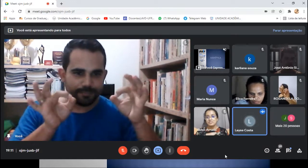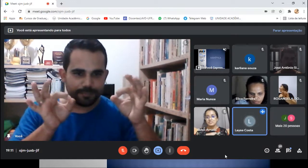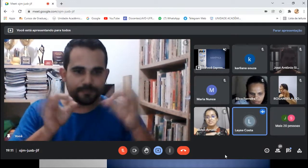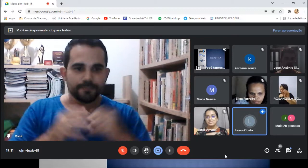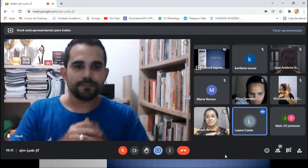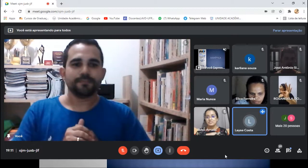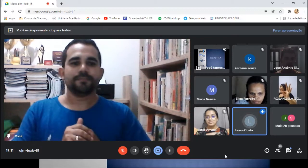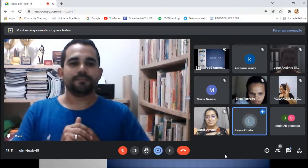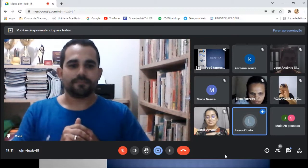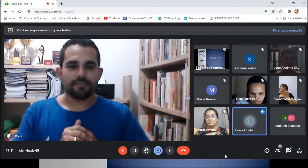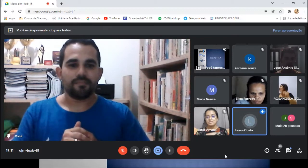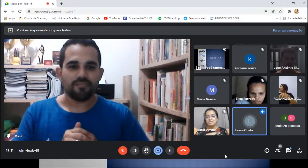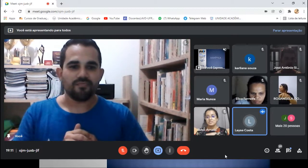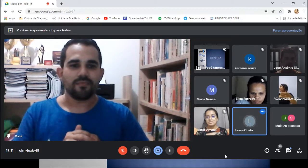Próxima a Petrolina, certo?